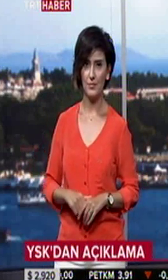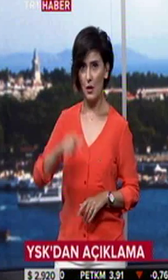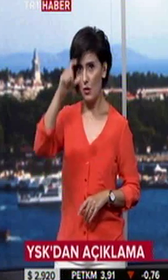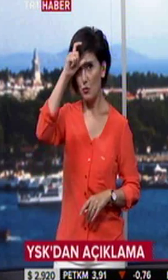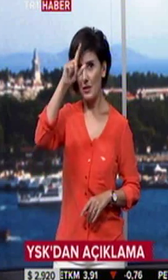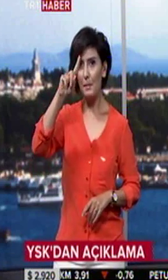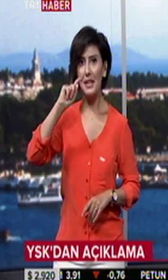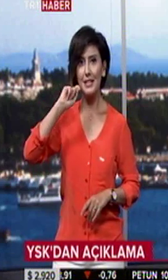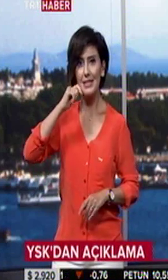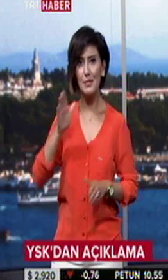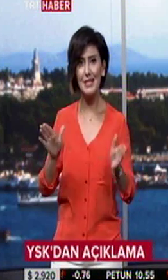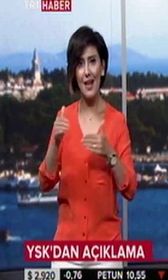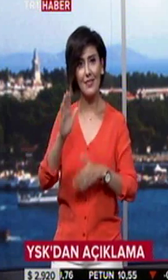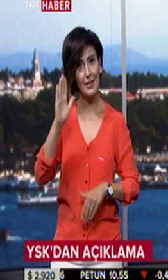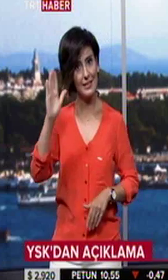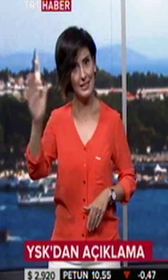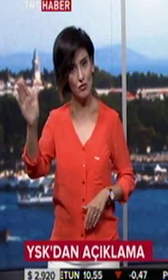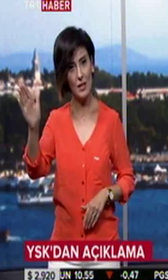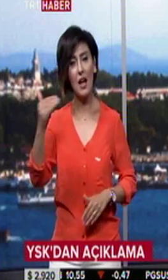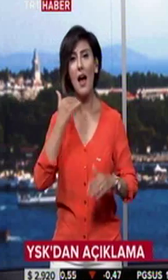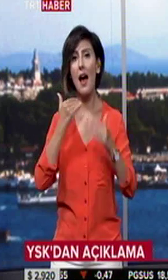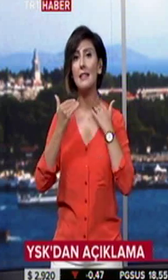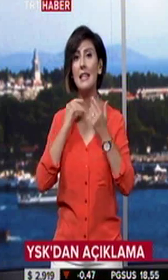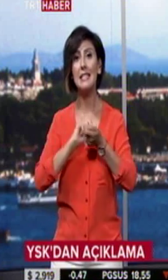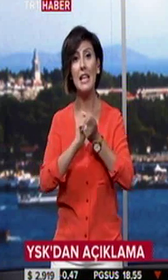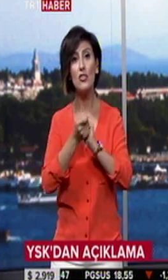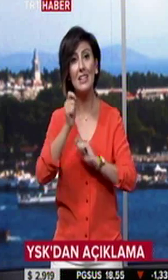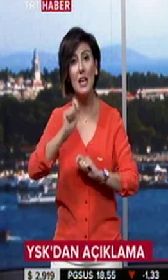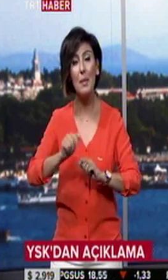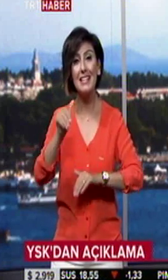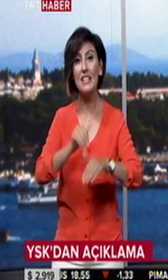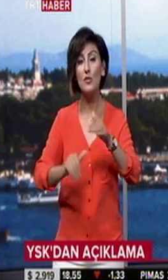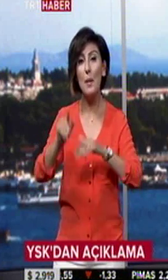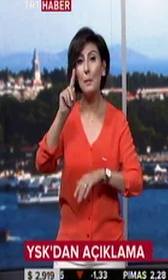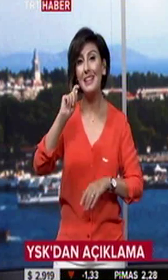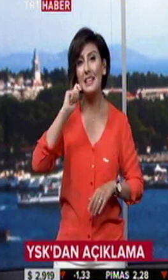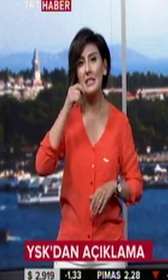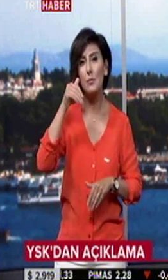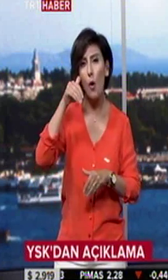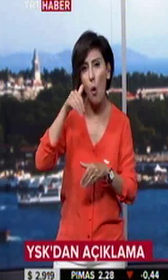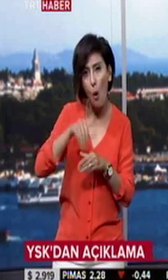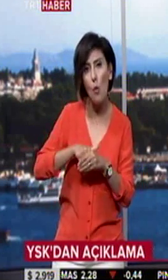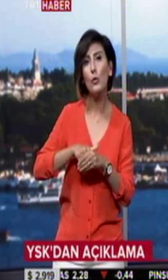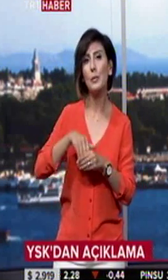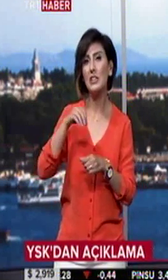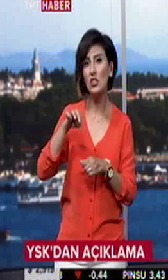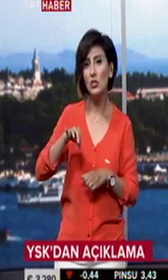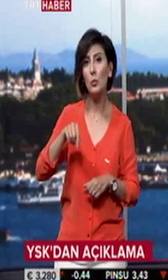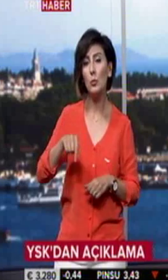Türkiye 1 Kasım'da sandık başına gidecek. Adres değişikliği yapan seçmenlerin 1 Kasım'da oy kullanabilmeleri için